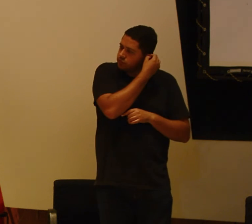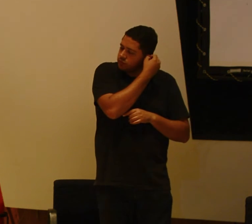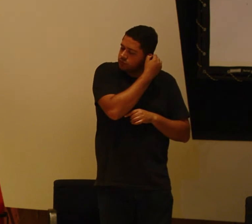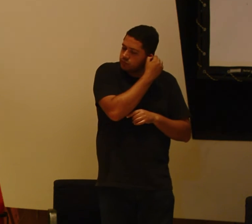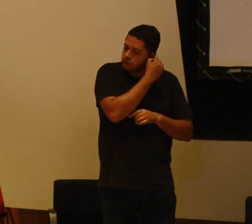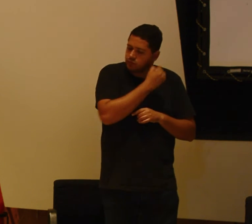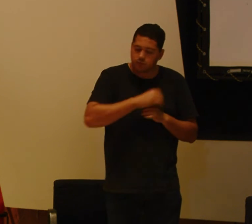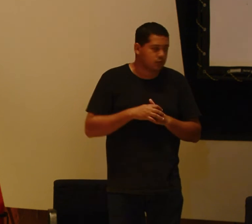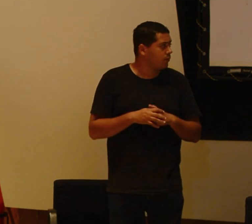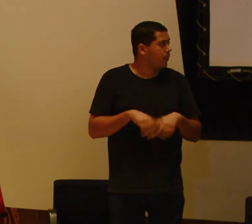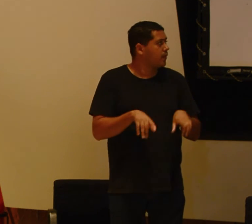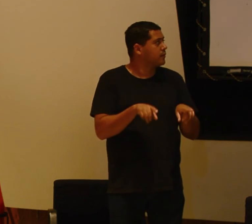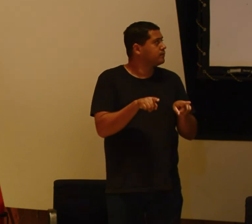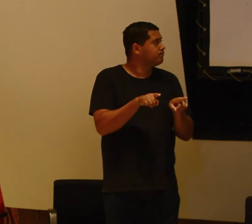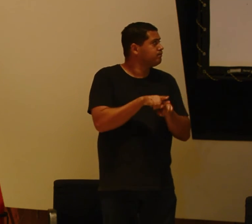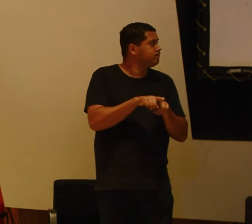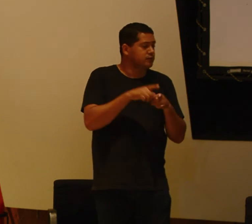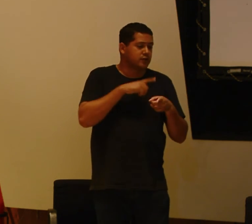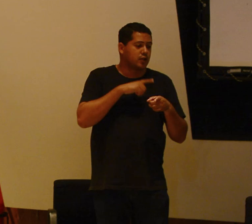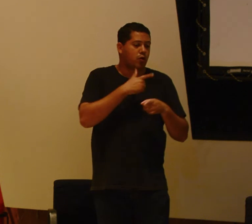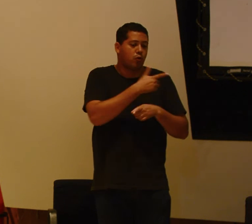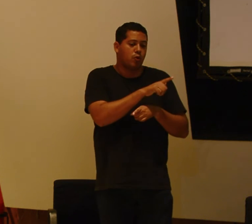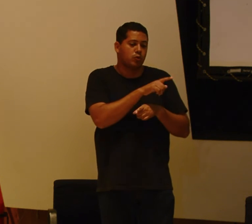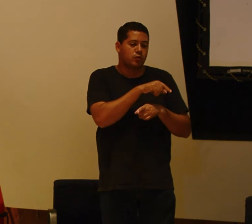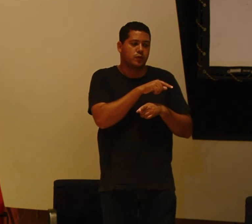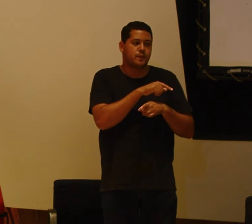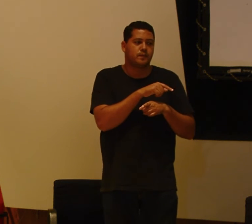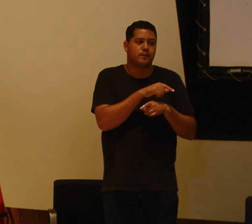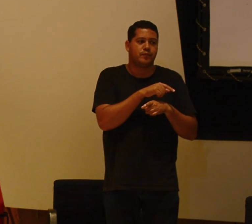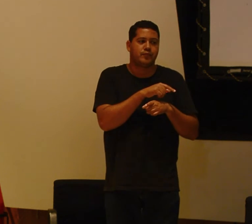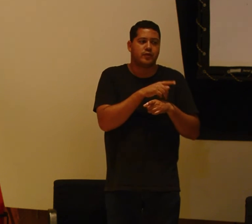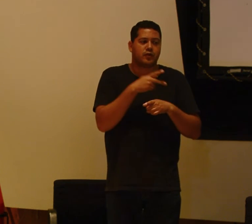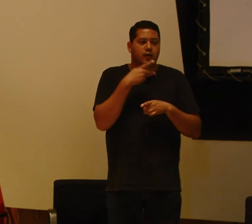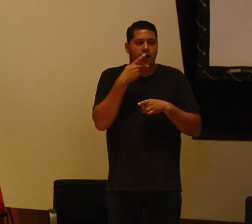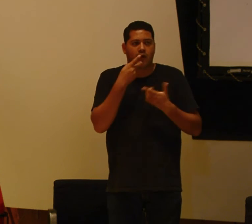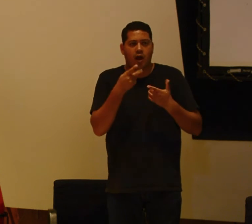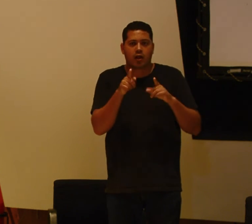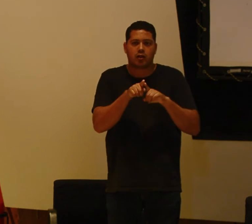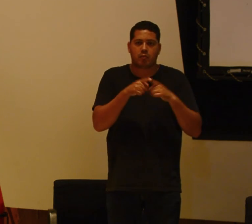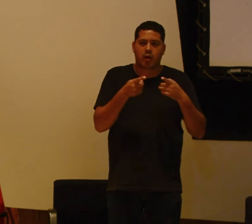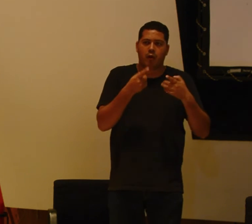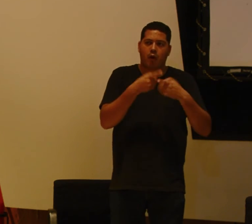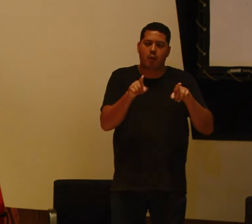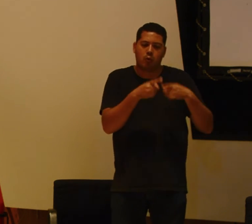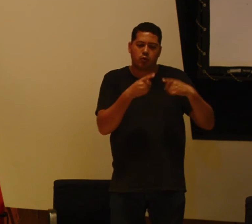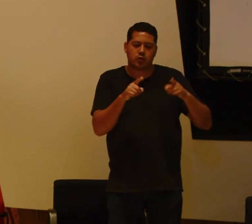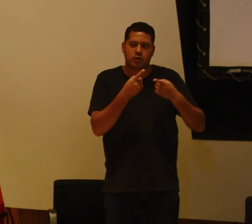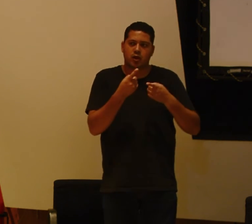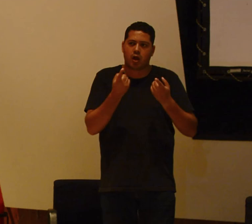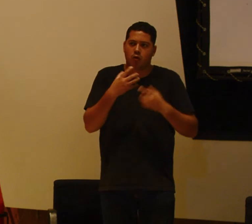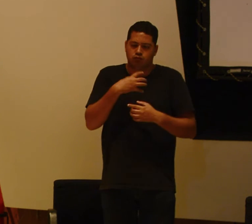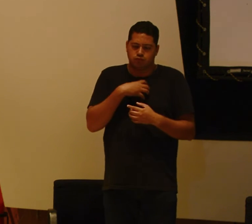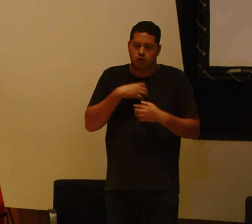E aqui tem outro trechinho que é dessa dissertação, que fala que a fala e a performance musical são a maneira do ser humano